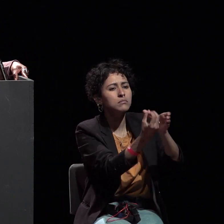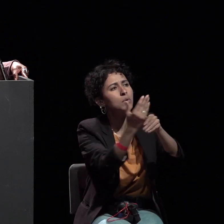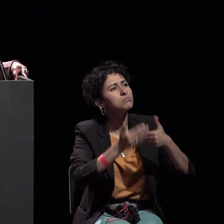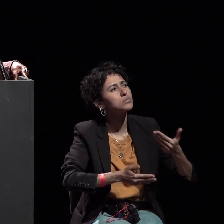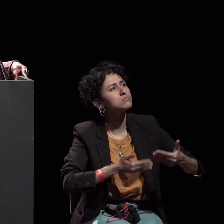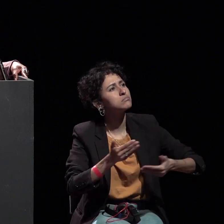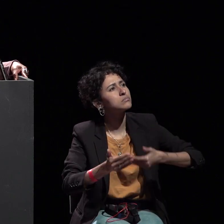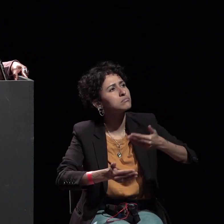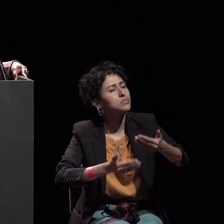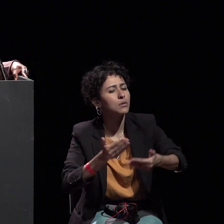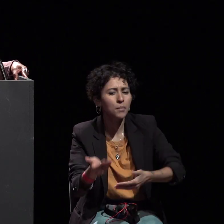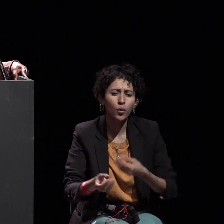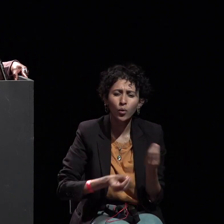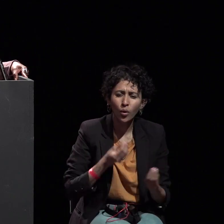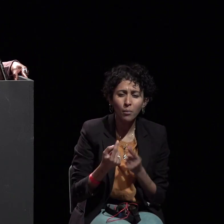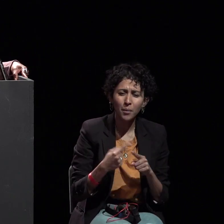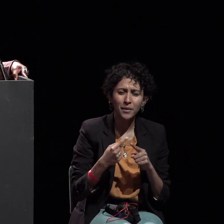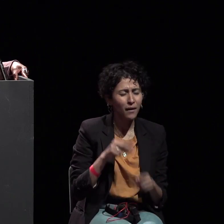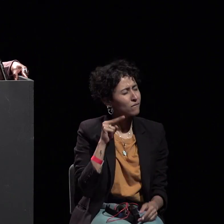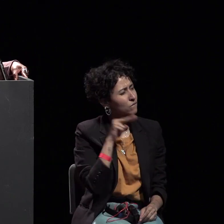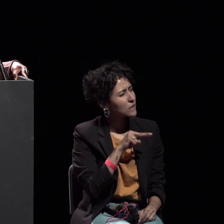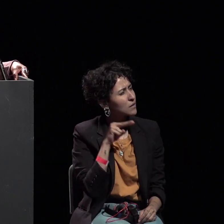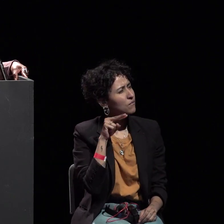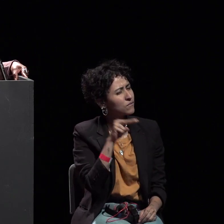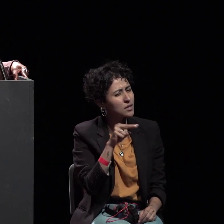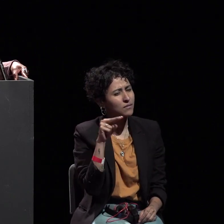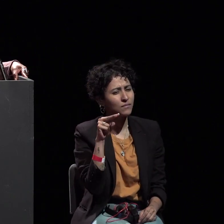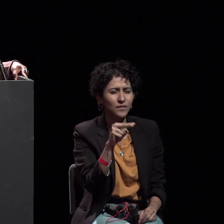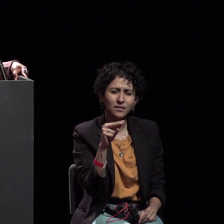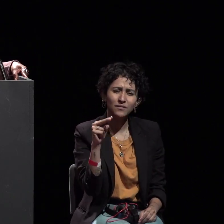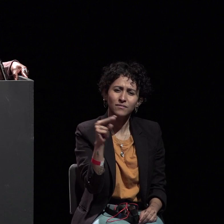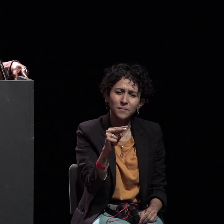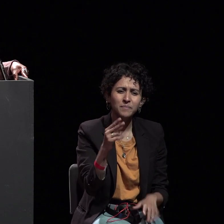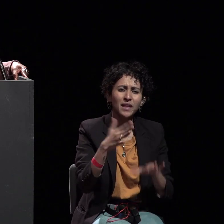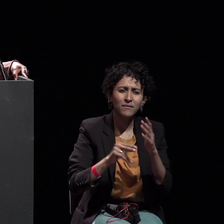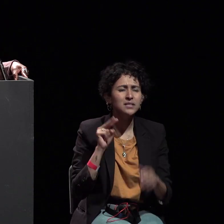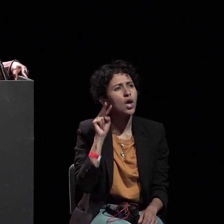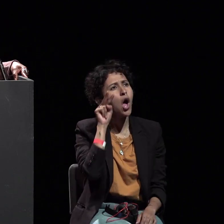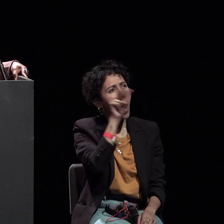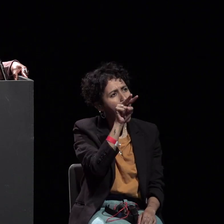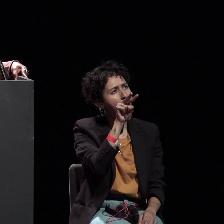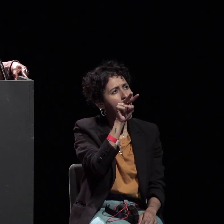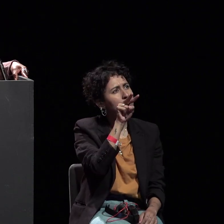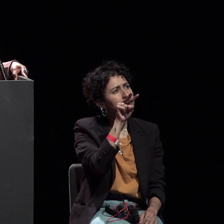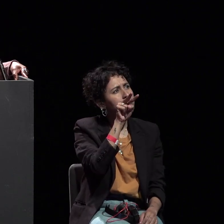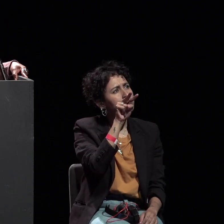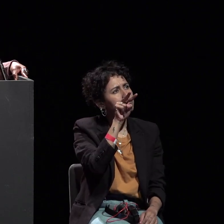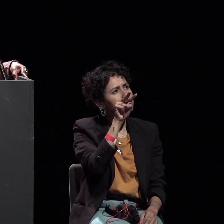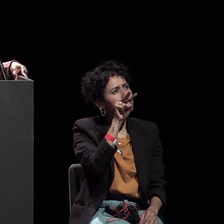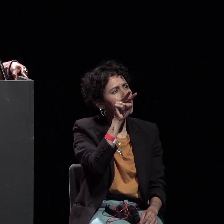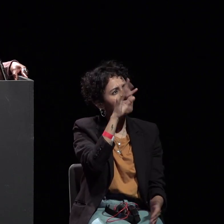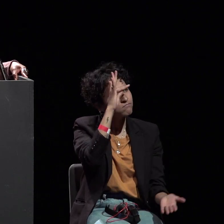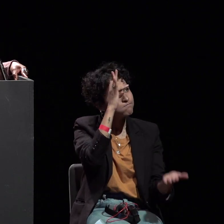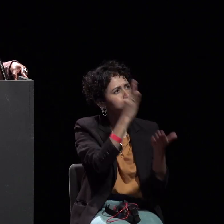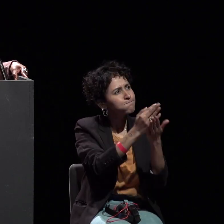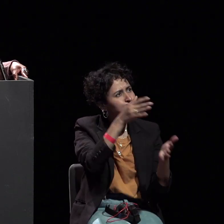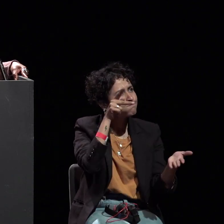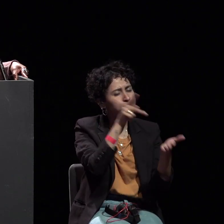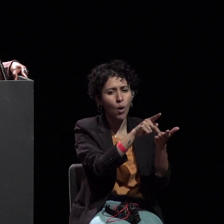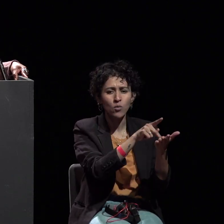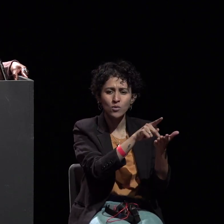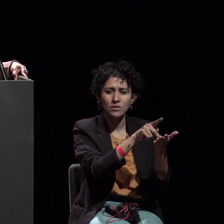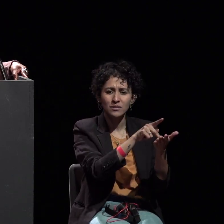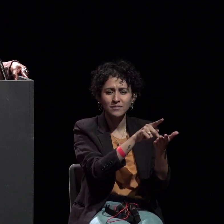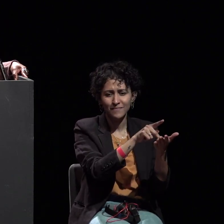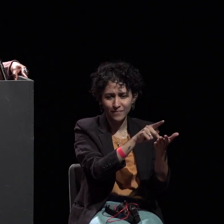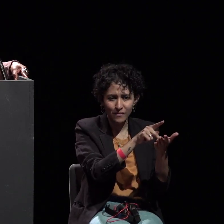cada visada dessas imagens, muitas vezes a gente não desloca o nosso olhar, a gente reafirma o que elas são, né? E aí eu acho que, a